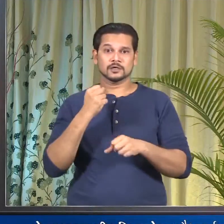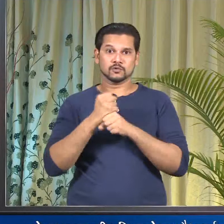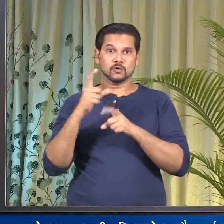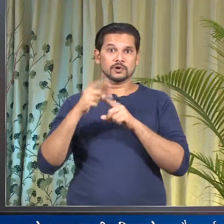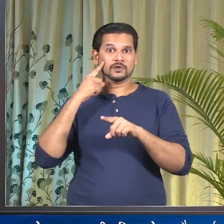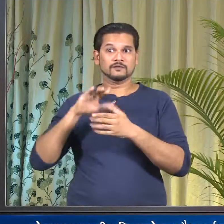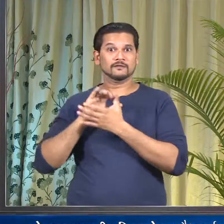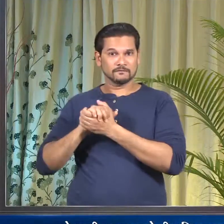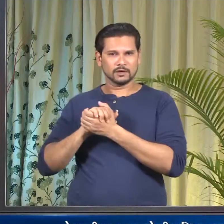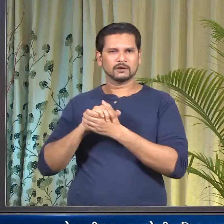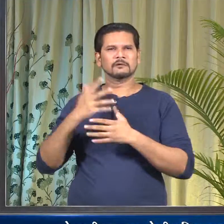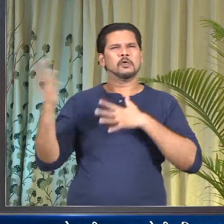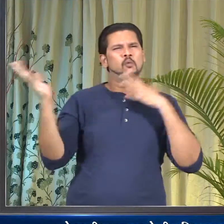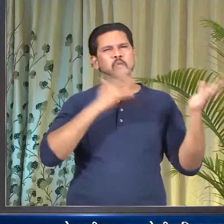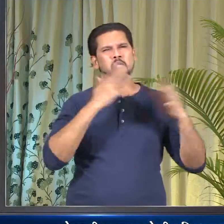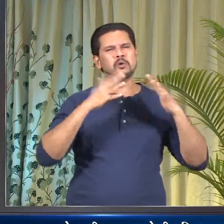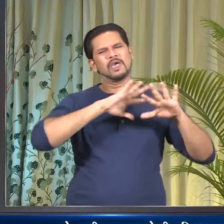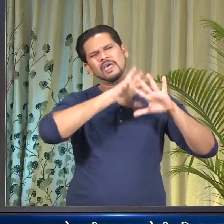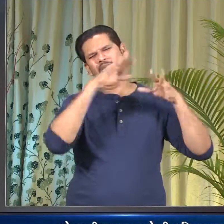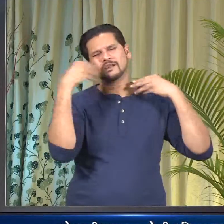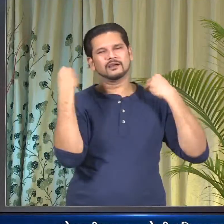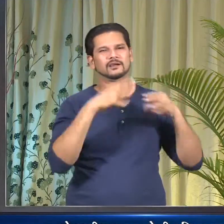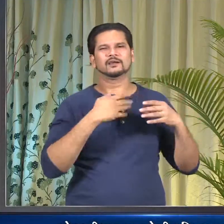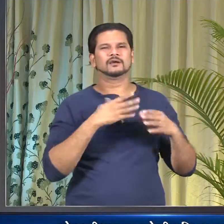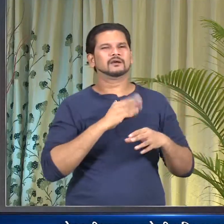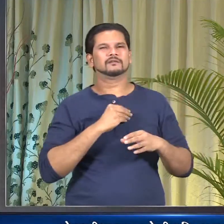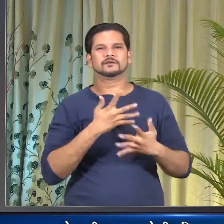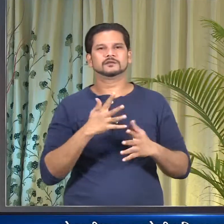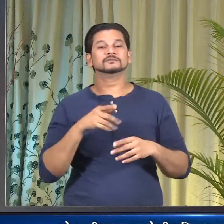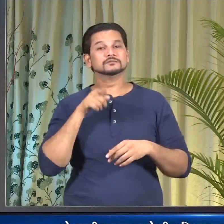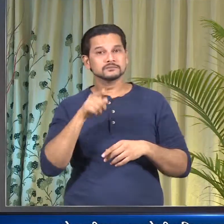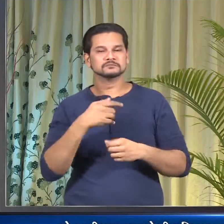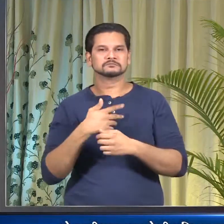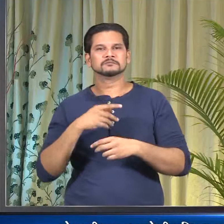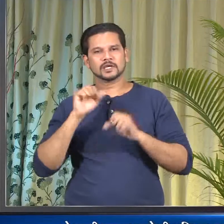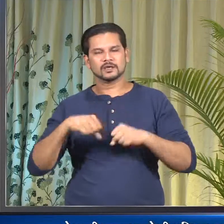तूफान, तो हमारी सामना करने की शक्ति बढ़ जाती है,